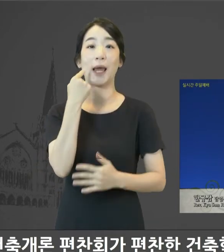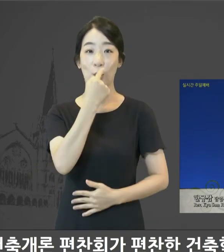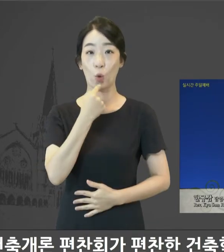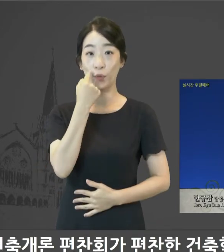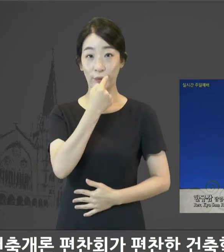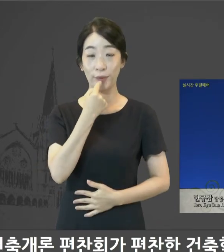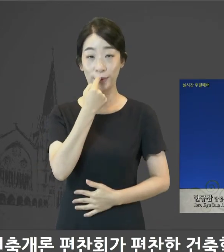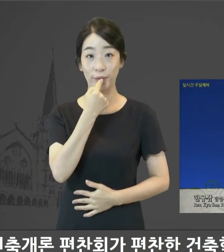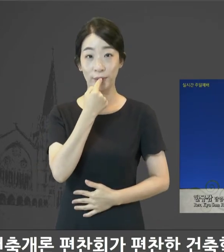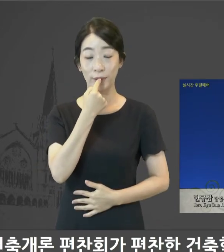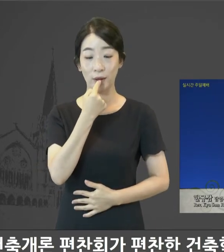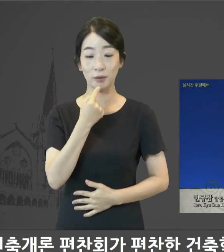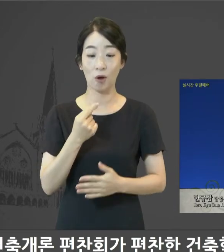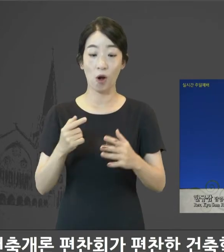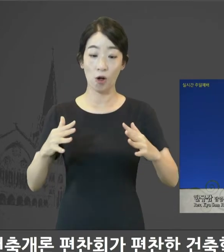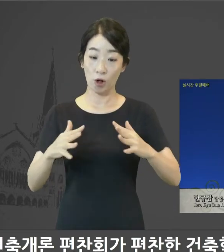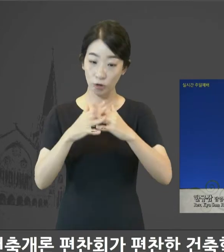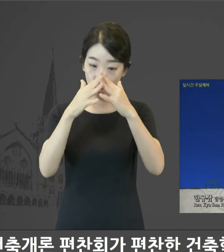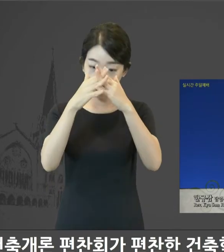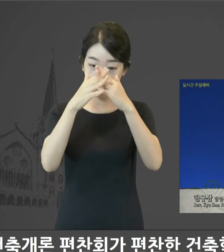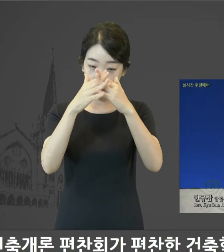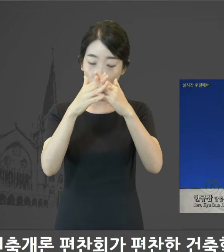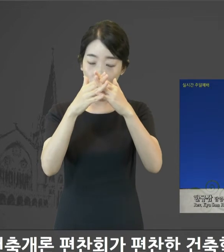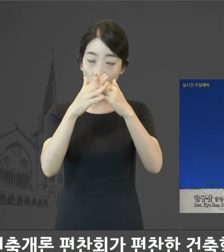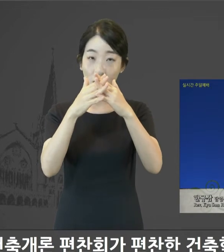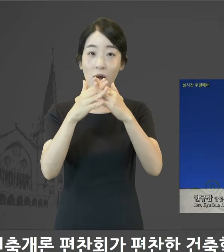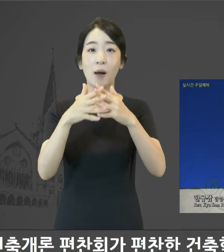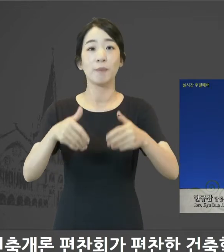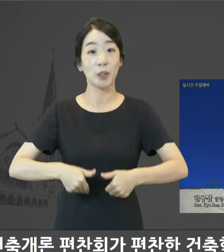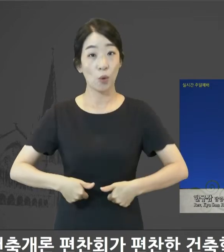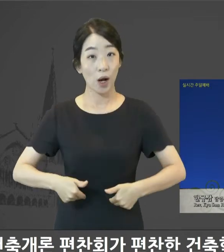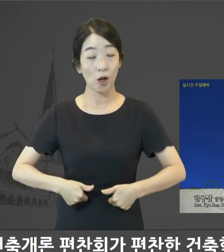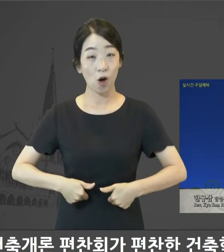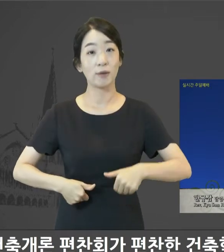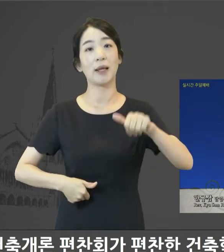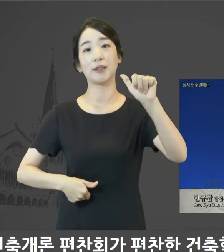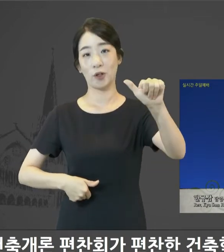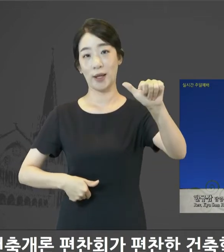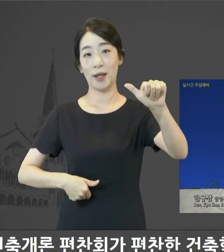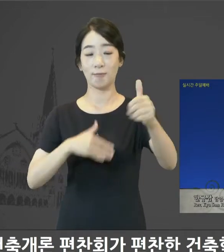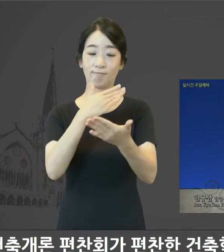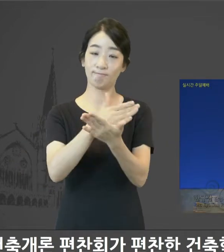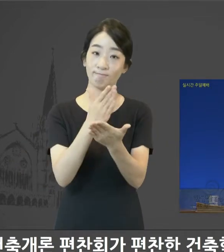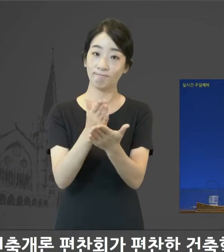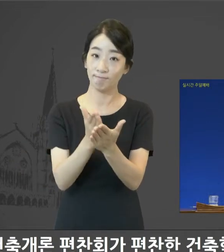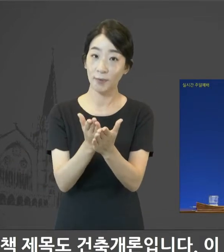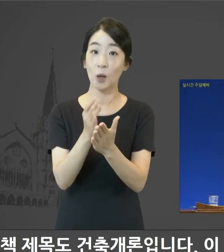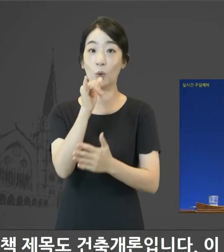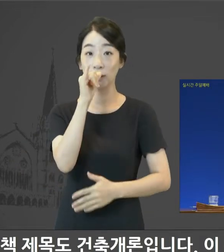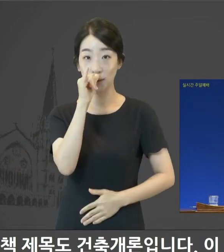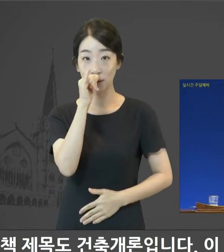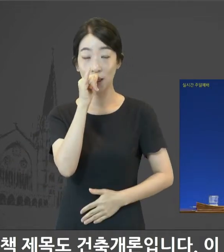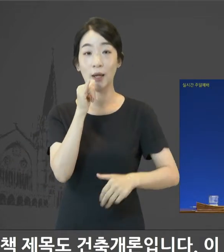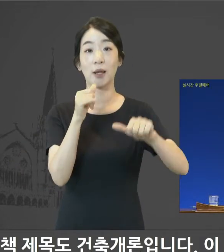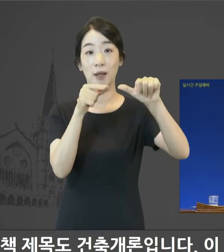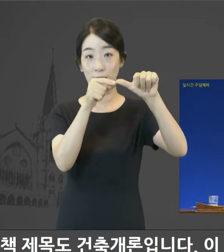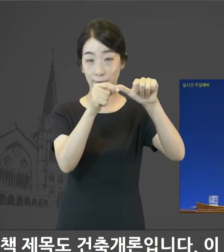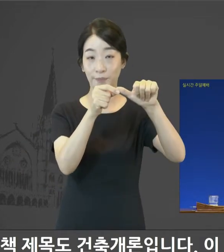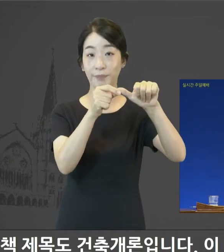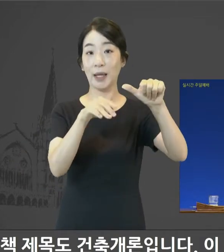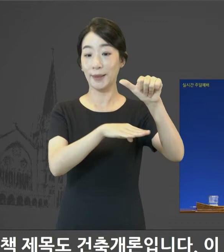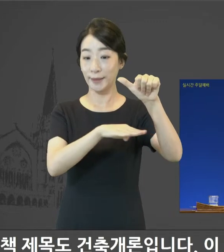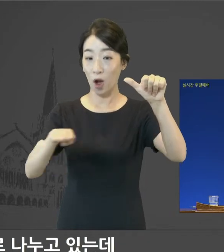의하면 건축에 꼭 필요한 요소를 5가지로 구분하고 있는데 첫 번째가